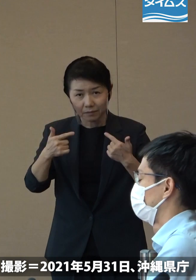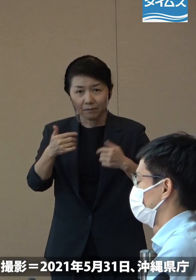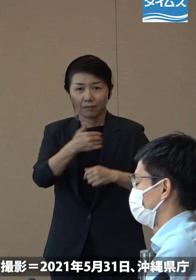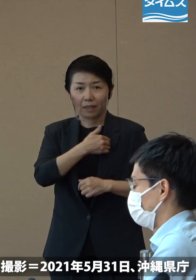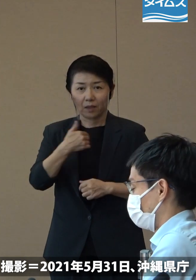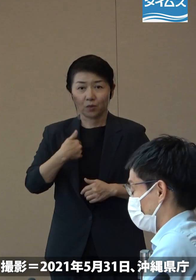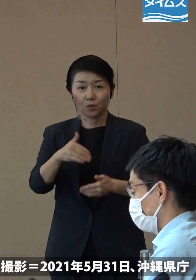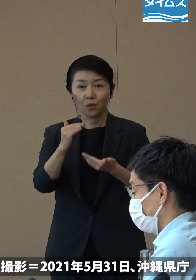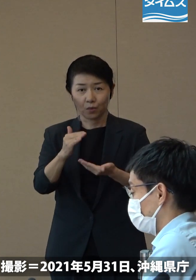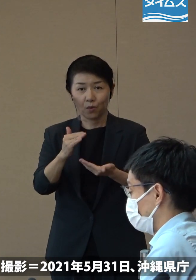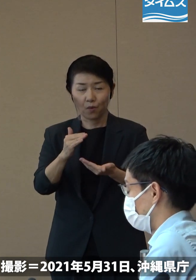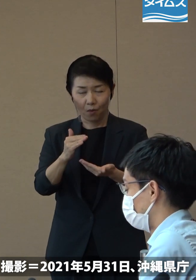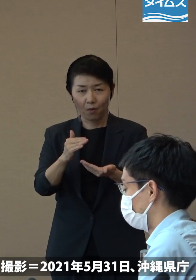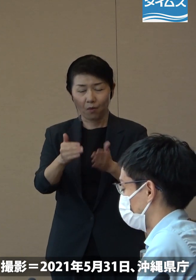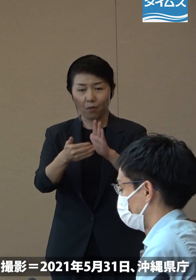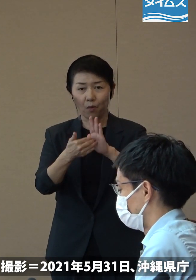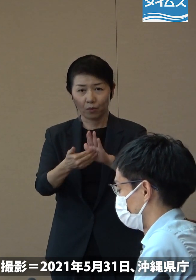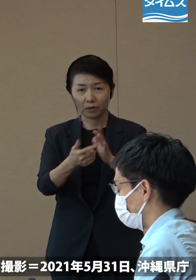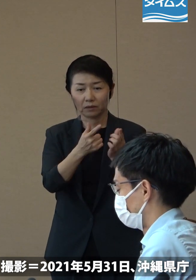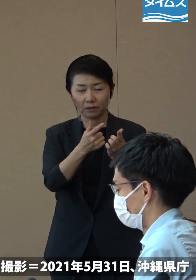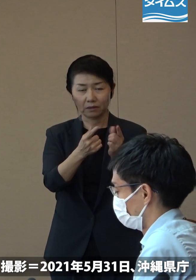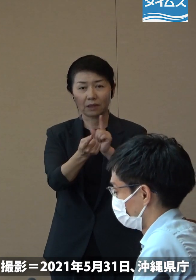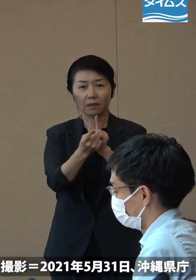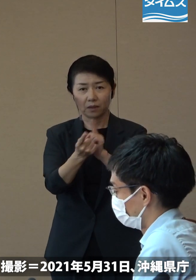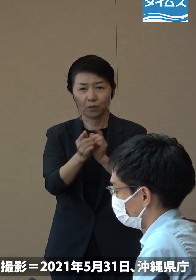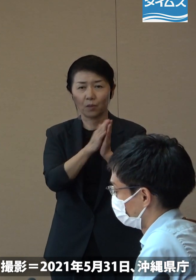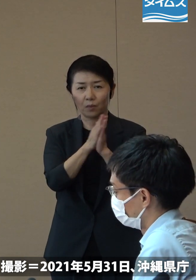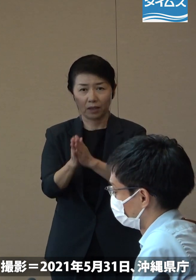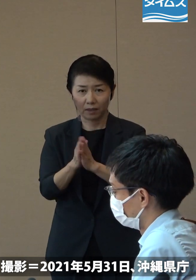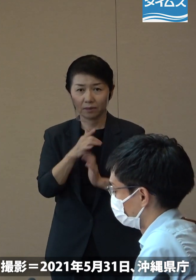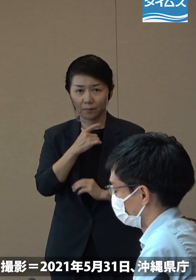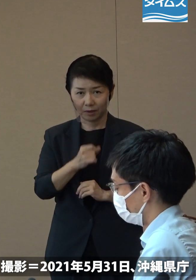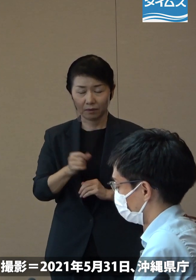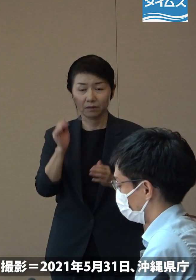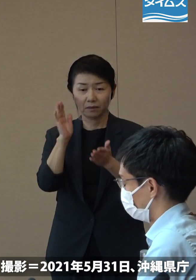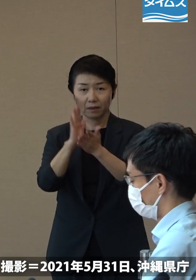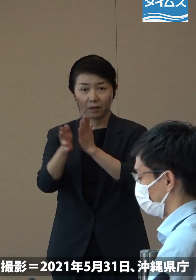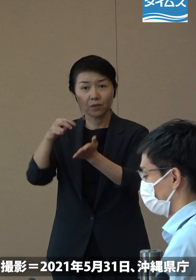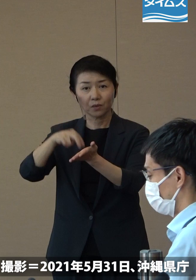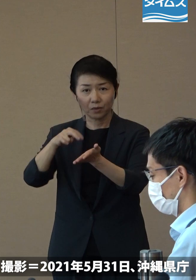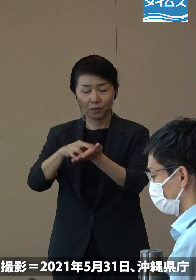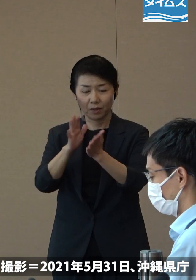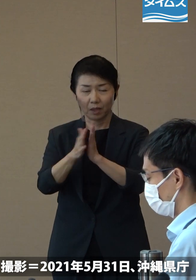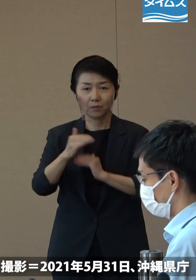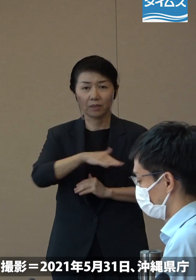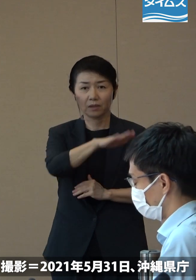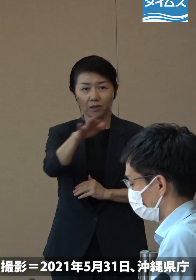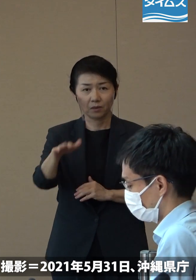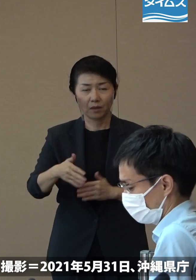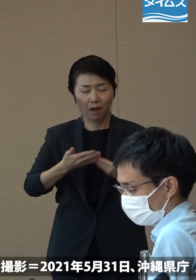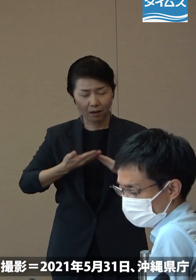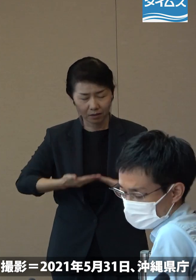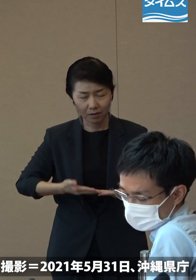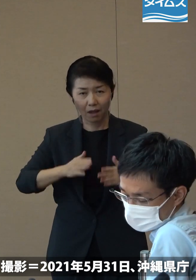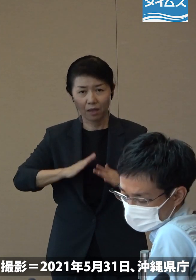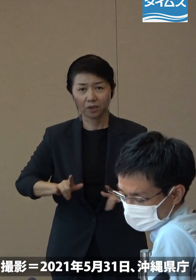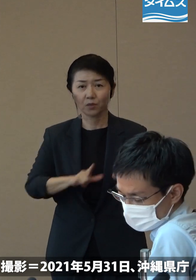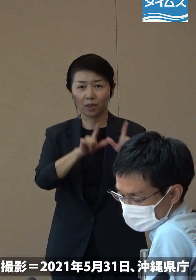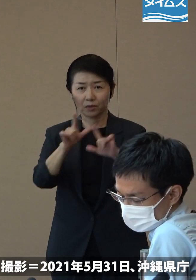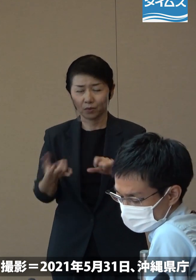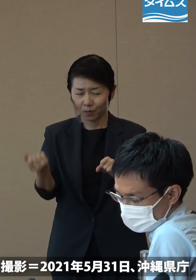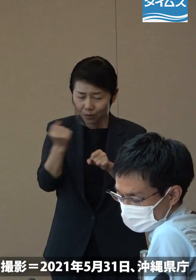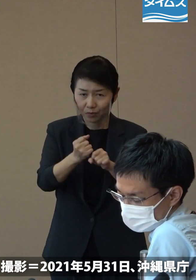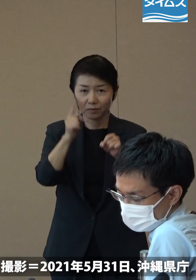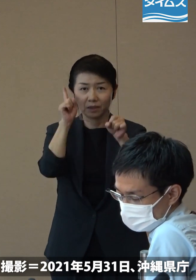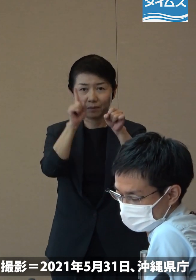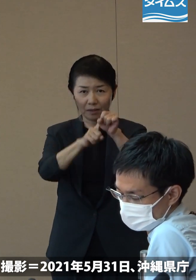対策をこれからも続けてください。県としましても県民の皆様の安全安心な暮らしを取り戻すため全力で取り組ん